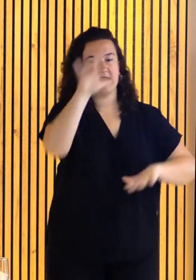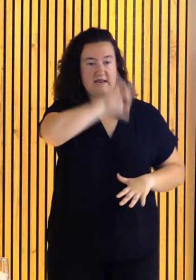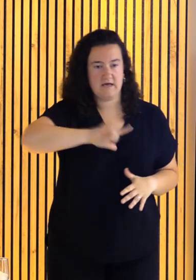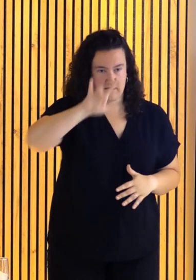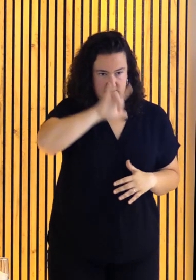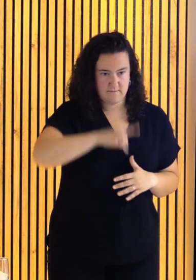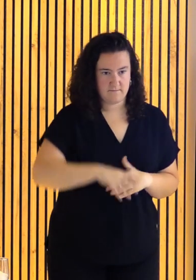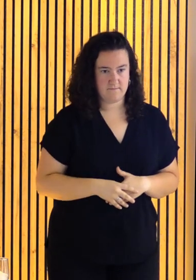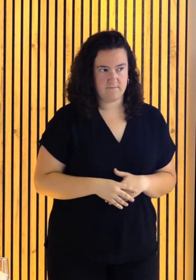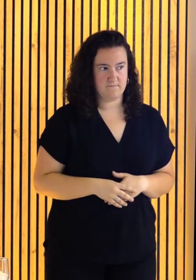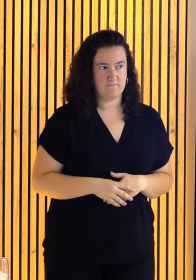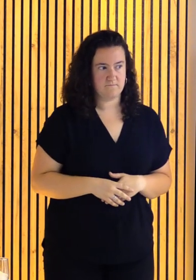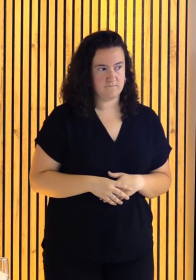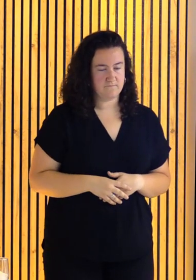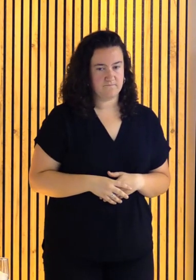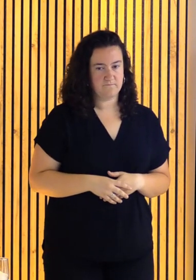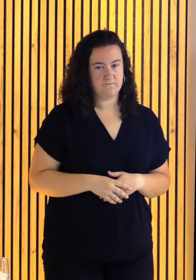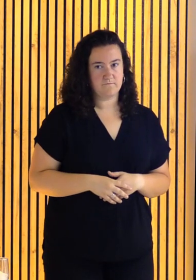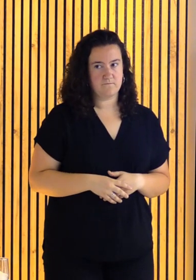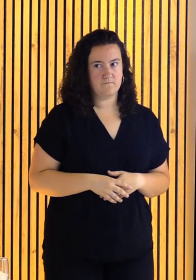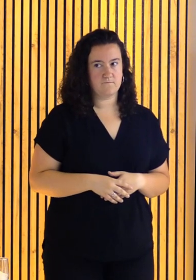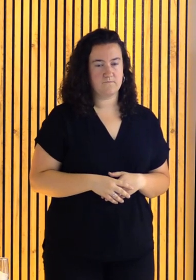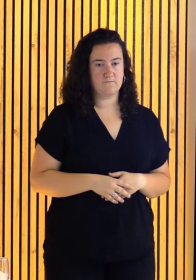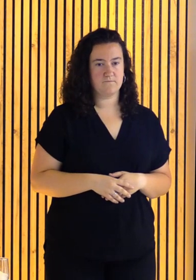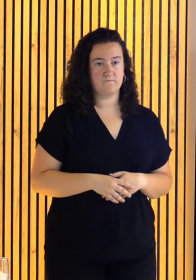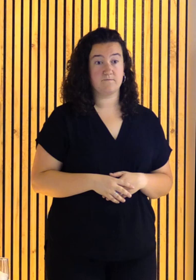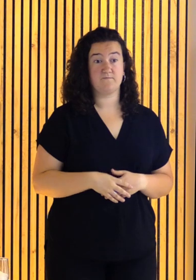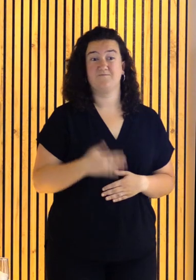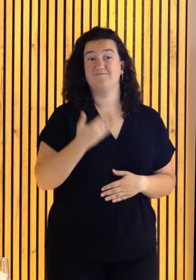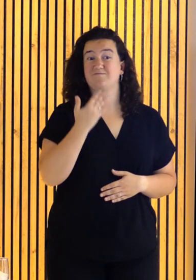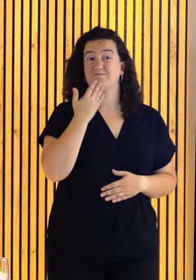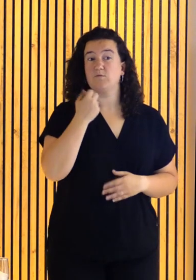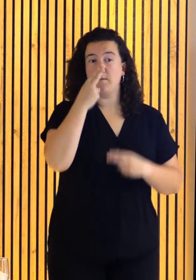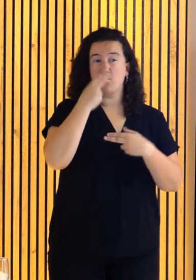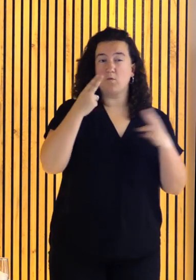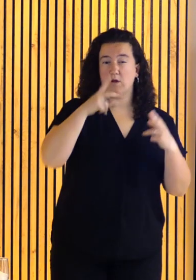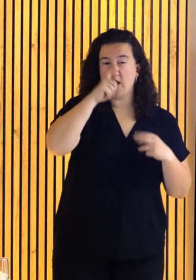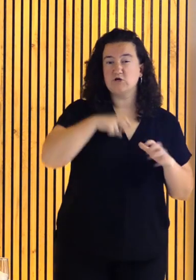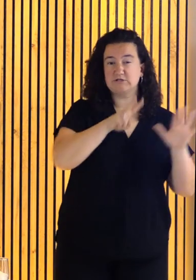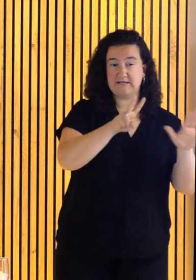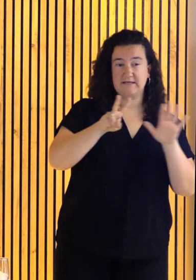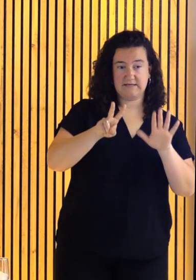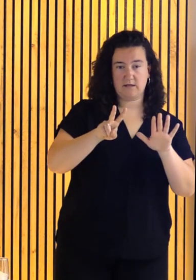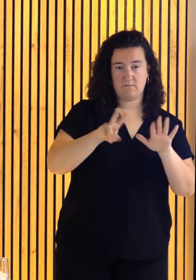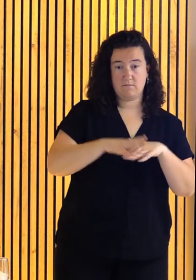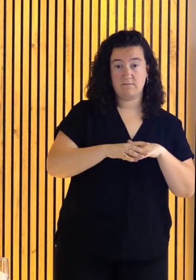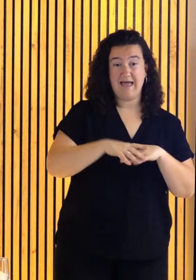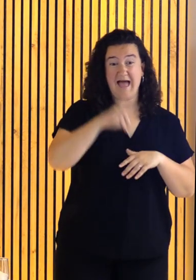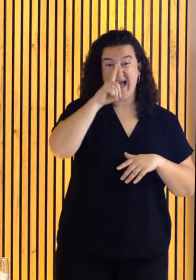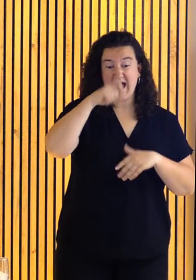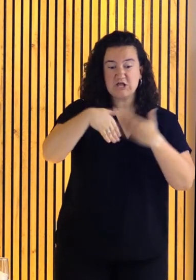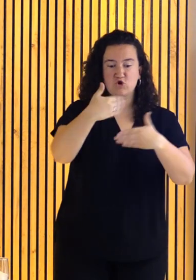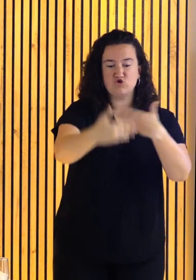argitaratua, eta 77an egin bazen ere, urrengo urteetako feminismoaren, edo